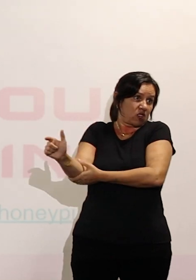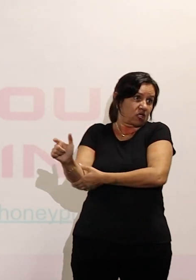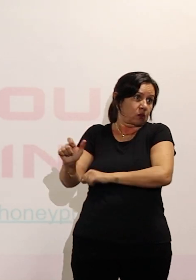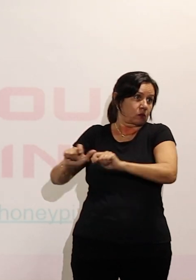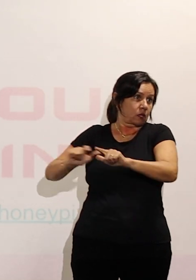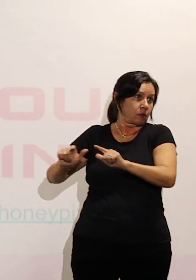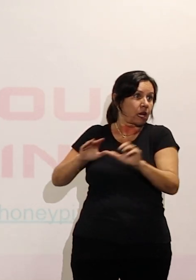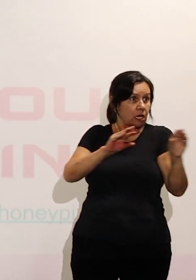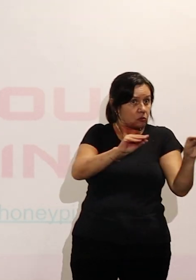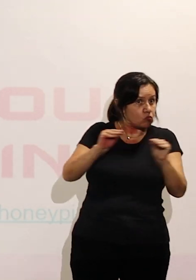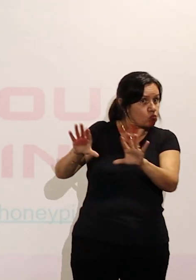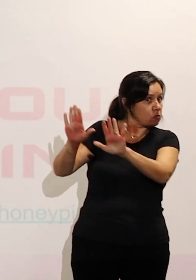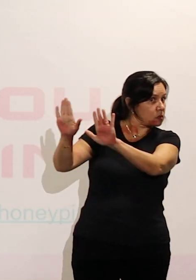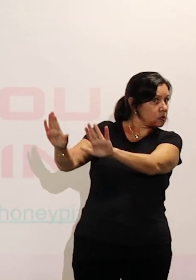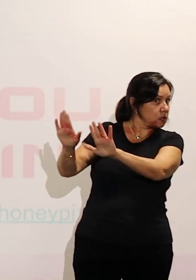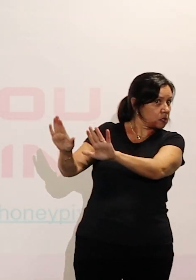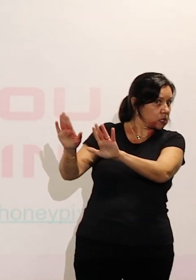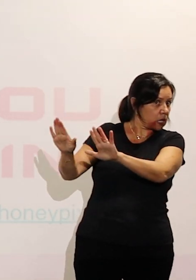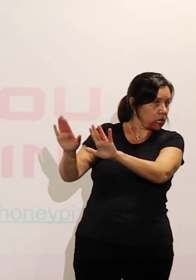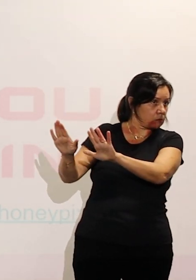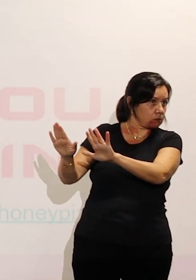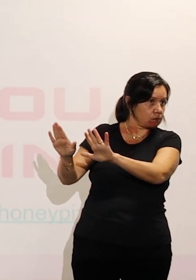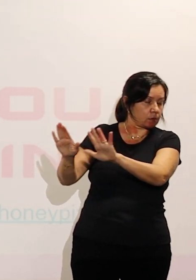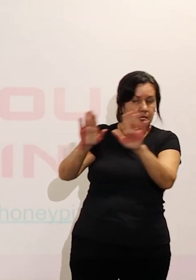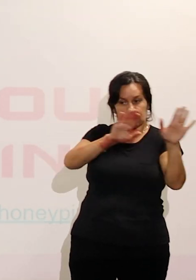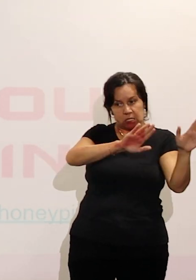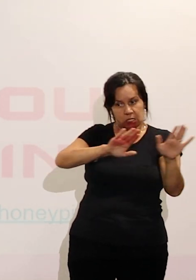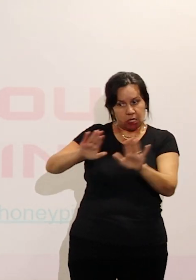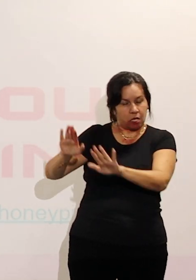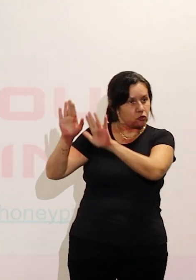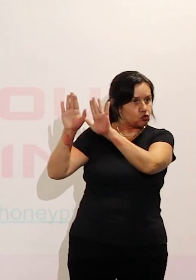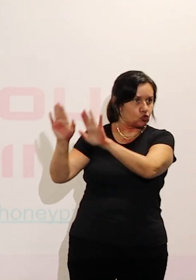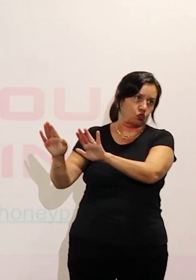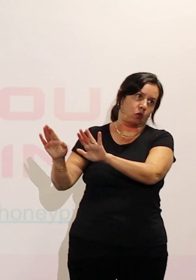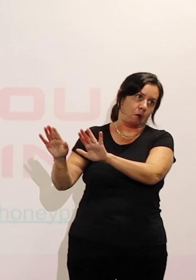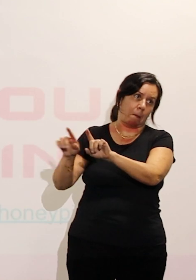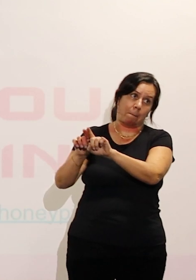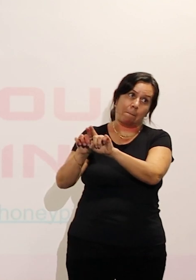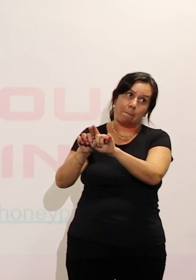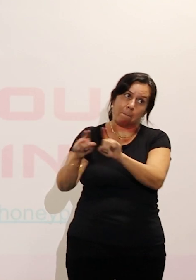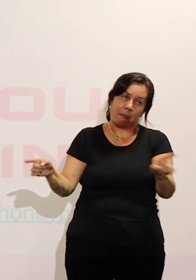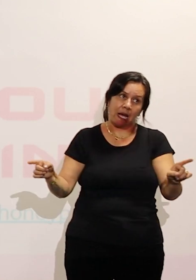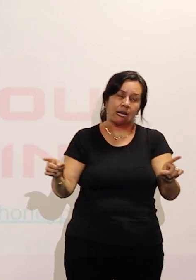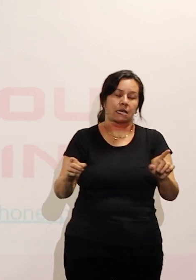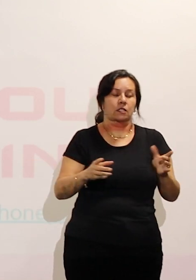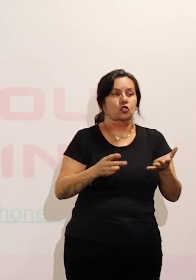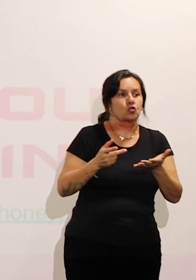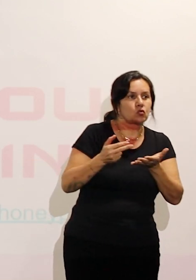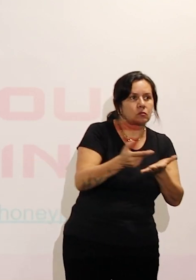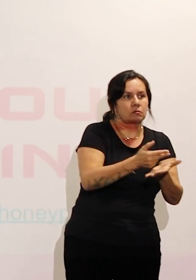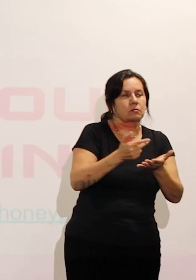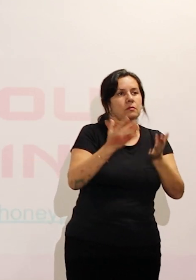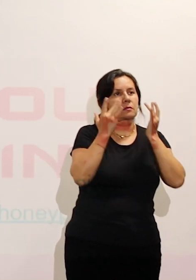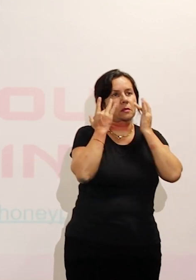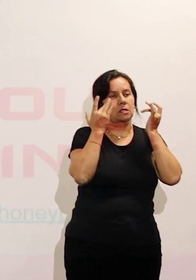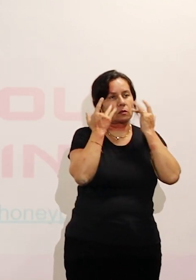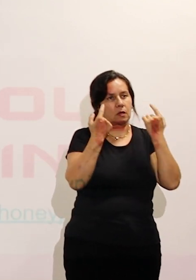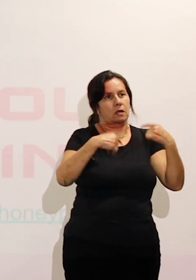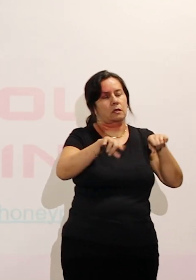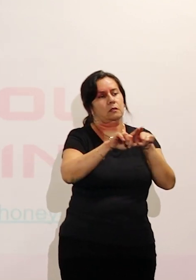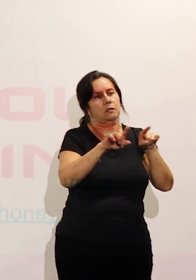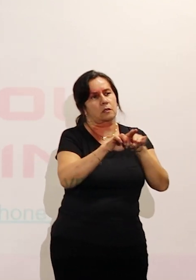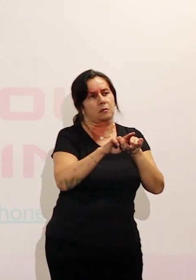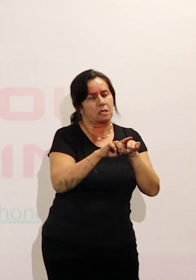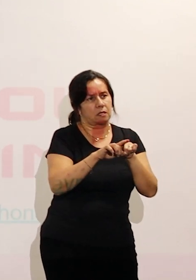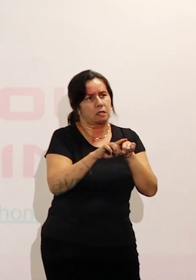Aí cabe deixar essa concept art separada para ela. Mas a pixel art, como eu falei uma outra hora, ela